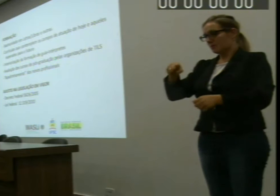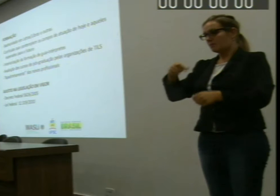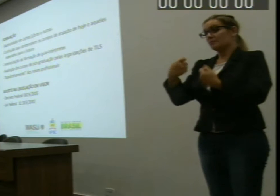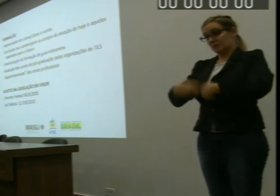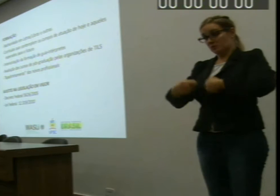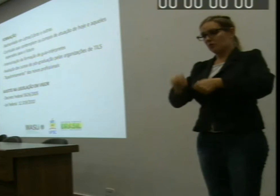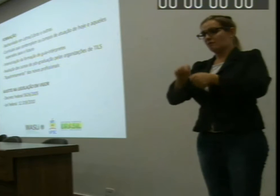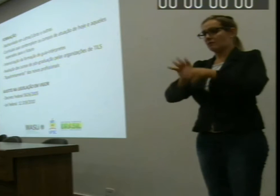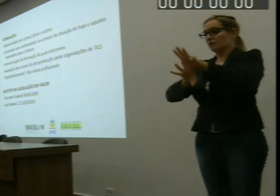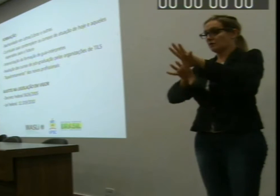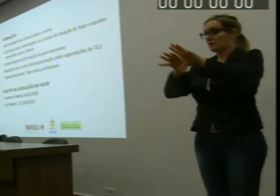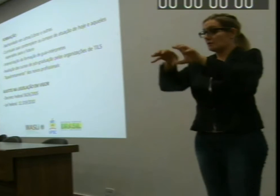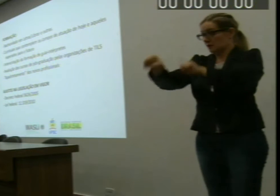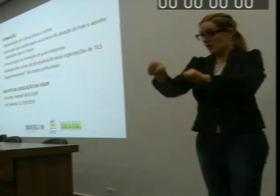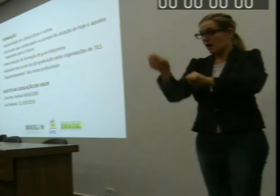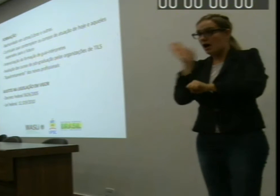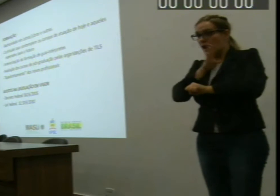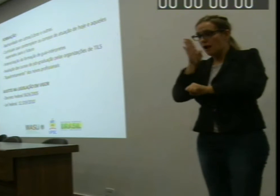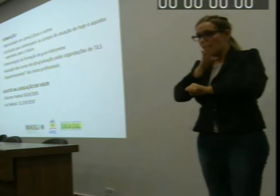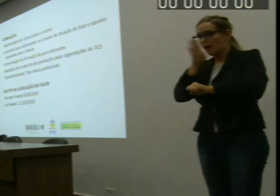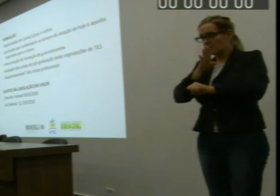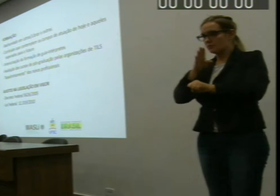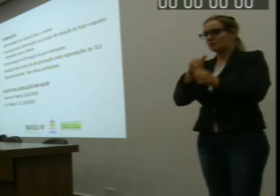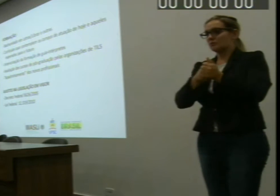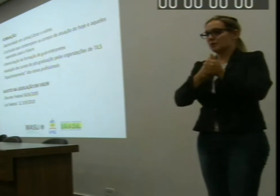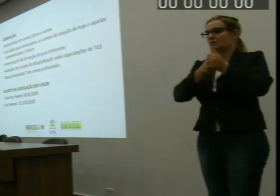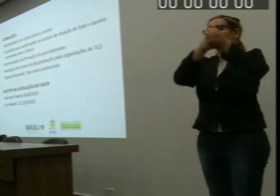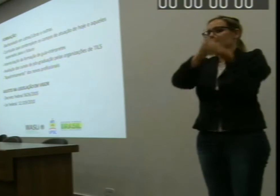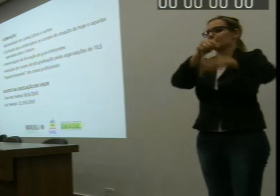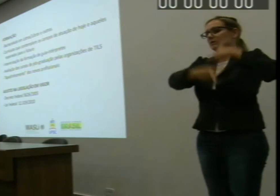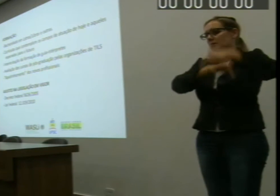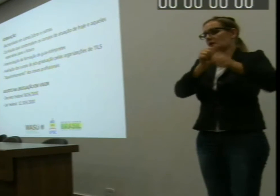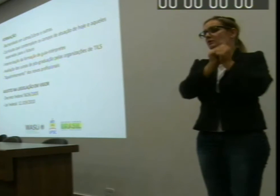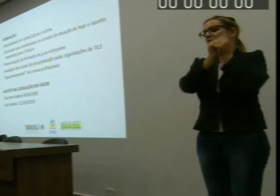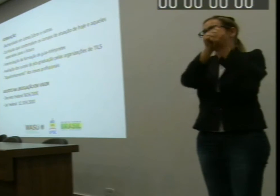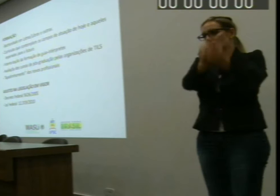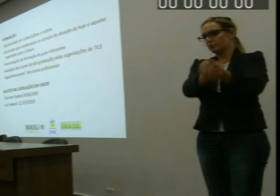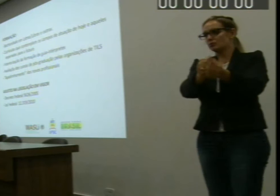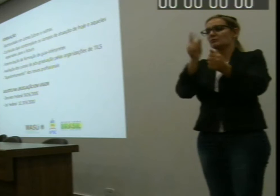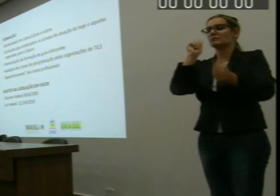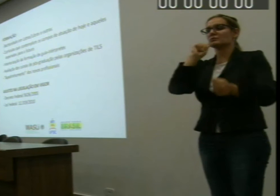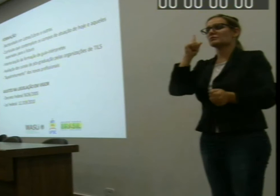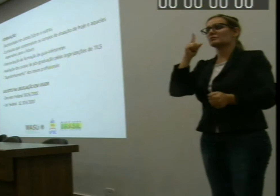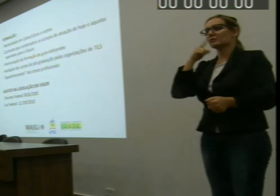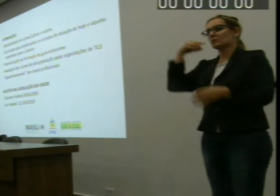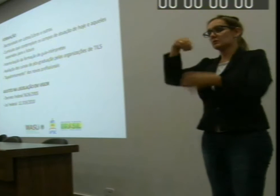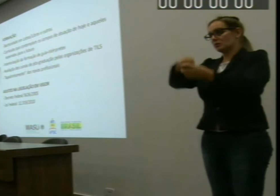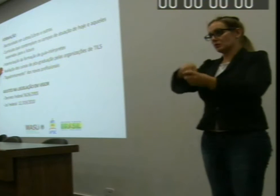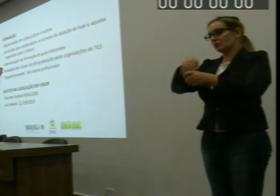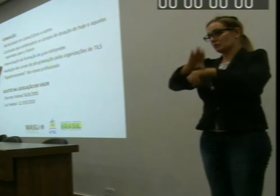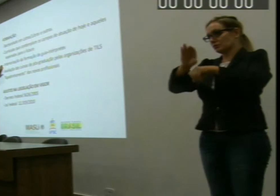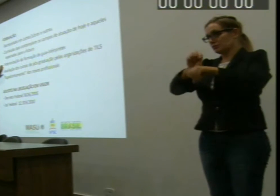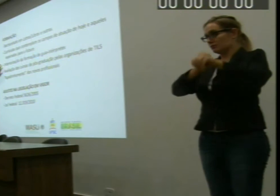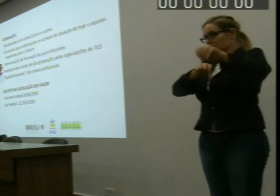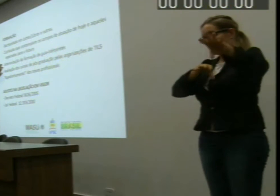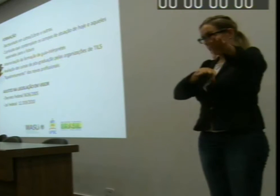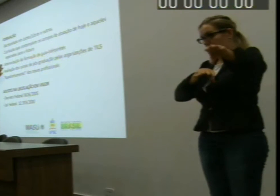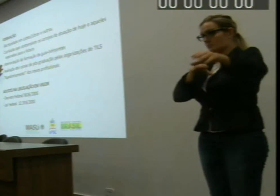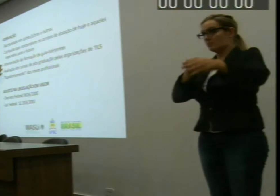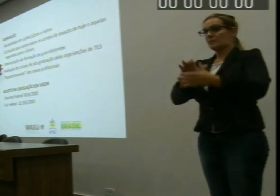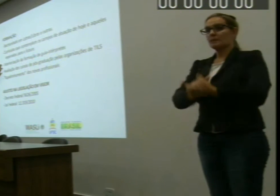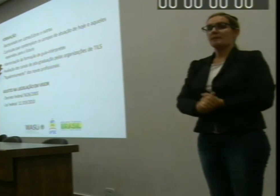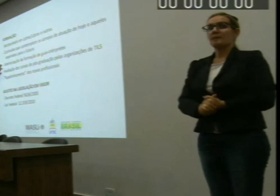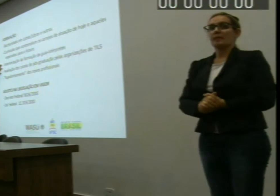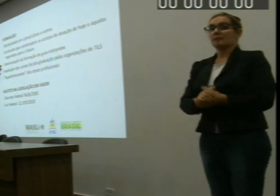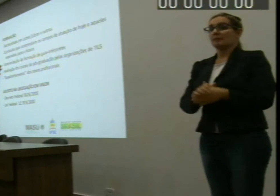intérpretes de emergência e colocar eles lá para para atuar para trabalhar com eles e cada vez mais tem a a a